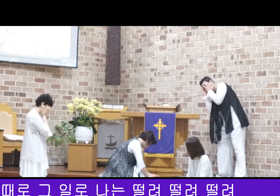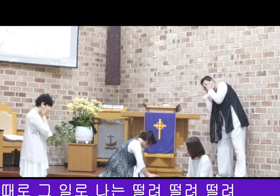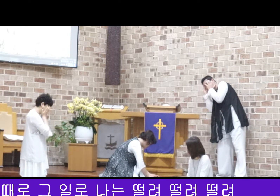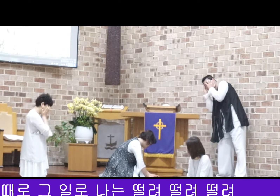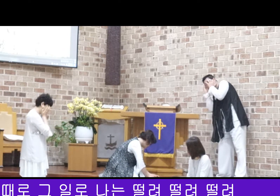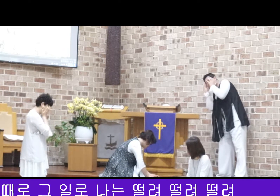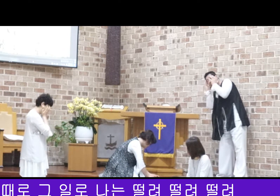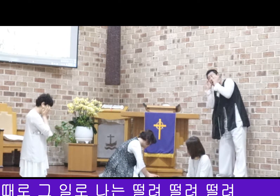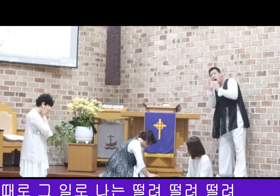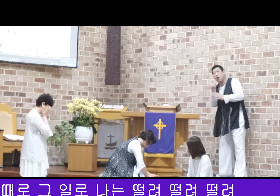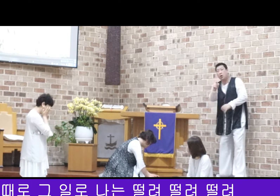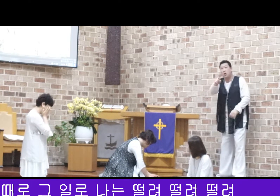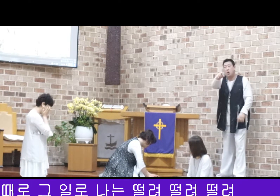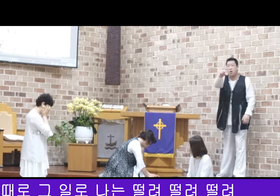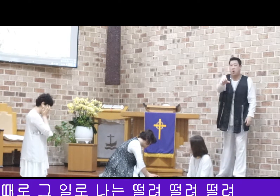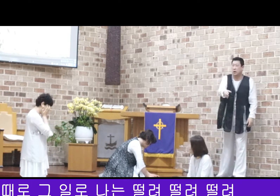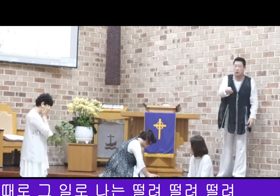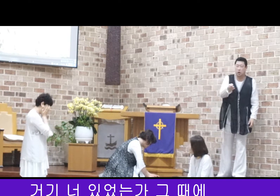거기 너